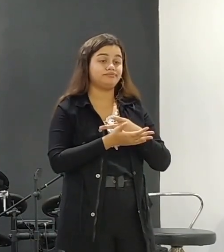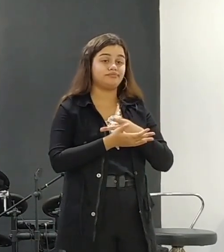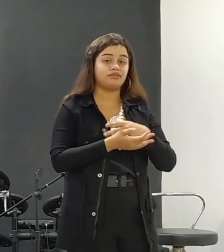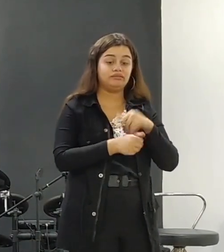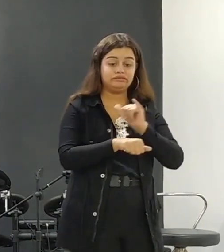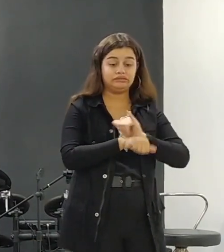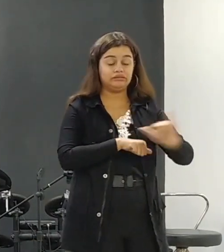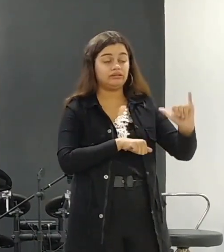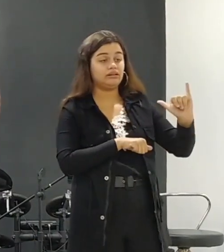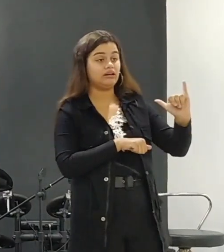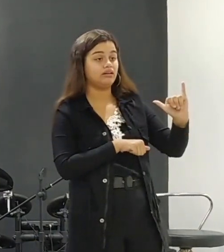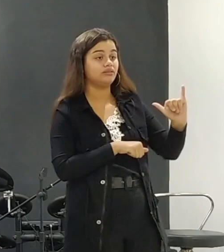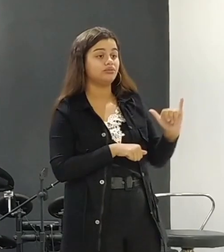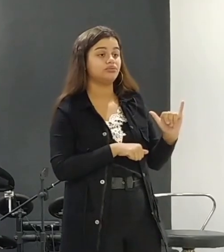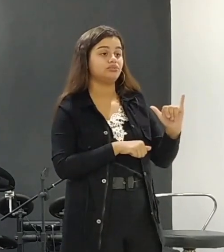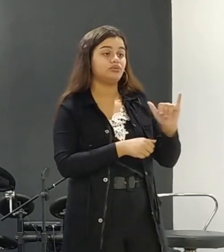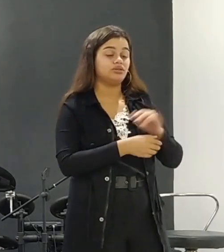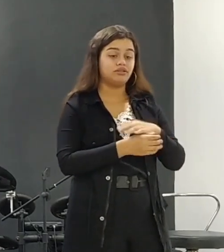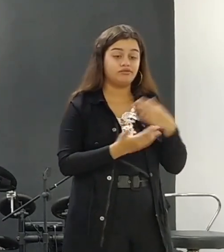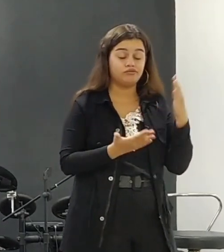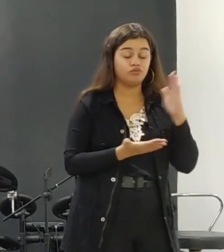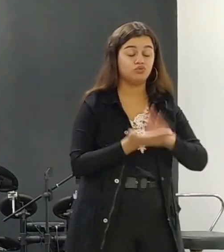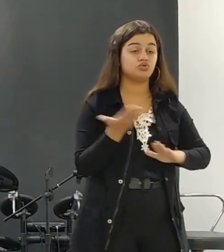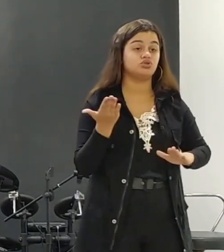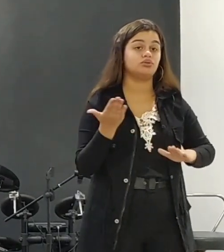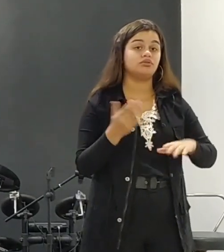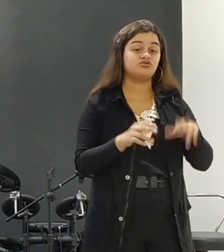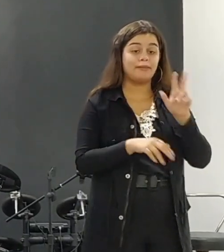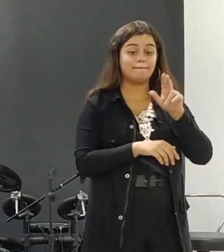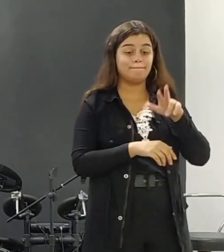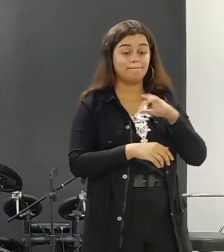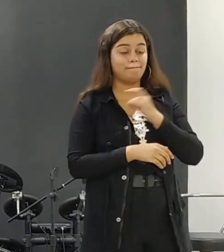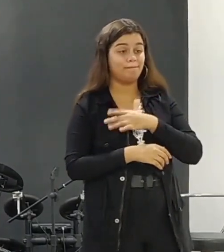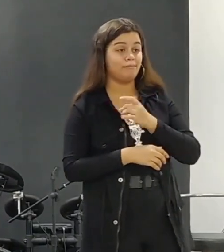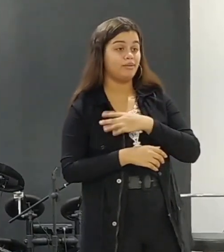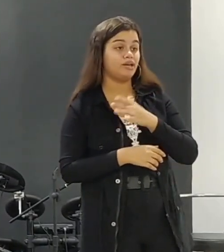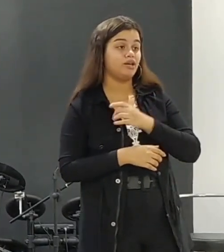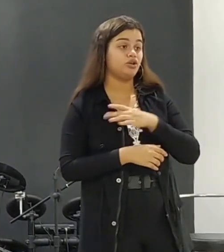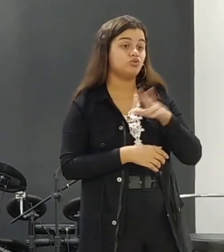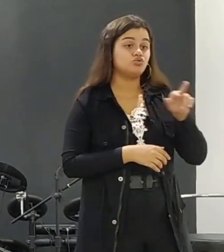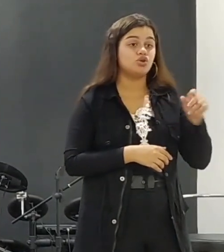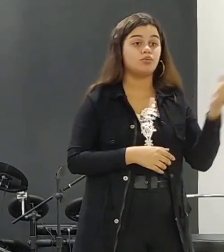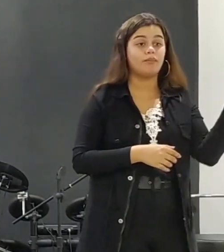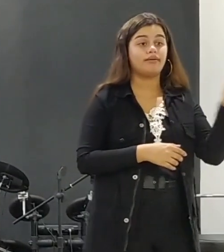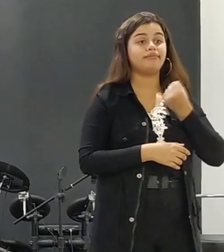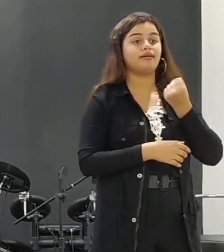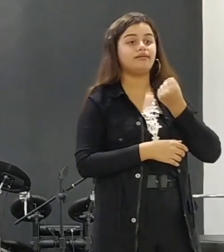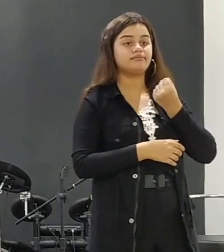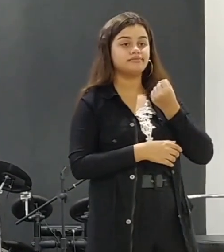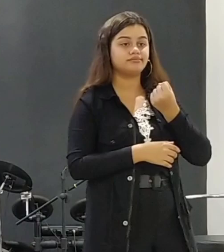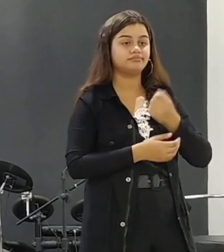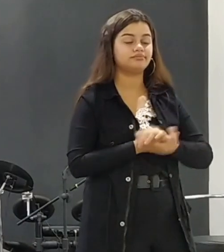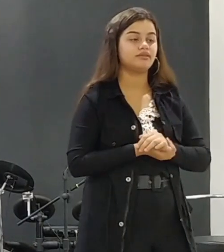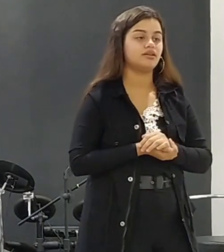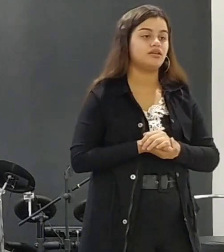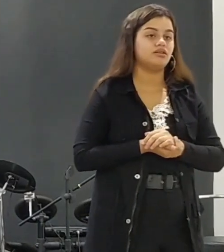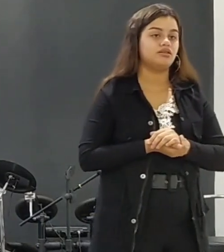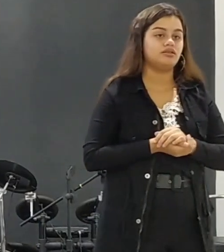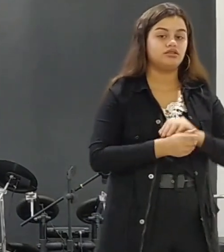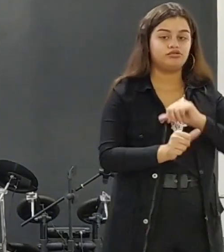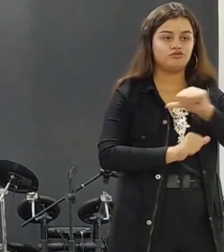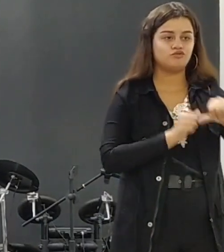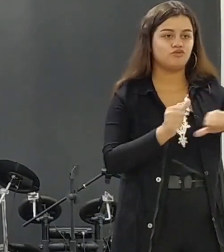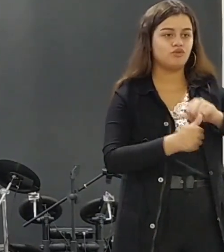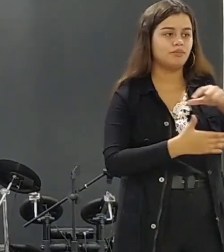foi enganado pelo seu sogro, que teve que fugir, que tinha medo do seu irmão o matasse por causa daquela situação, ele se torna